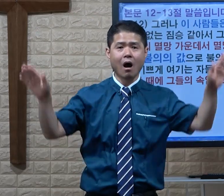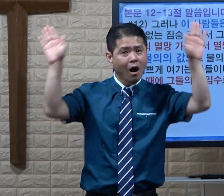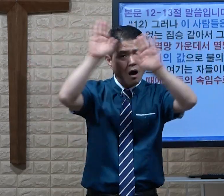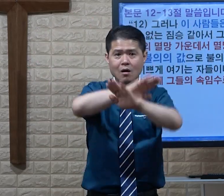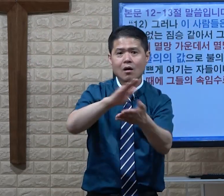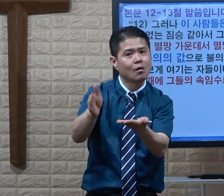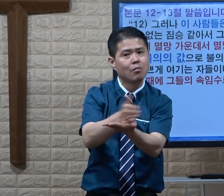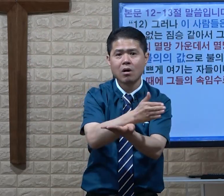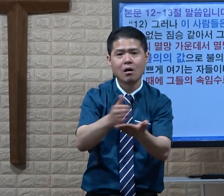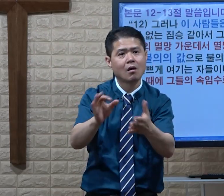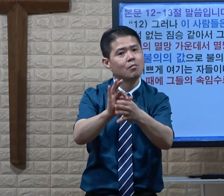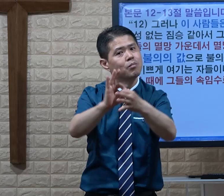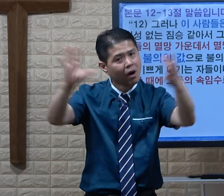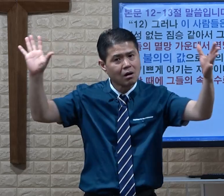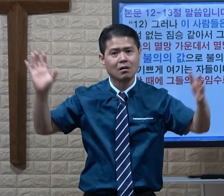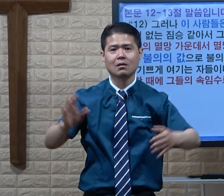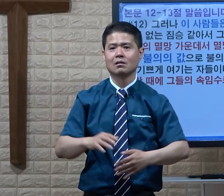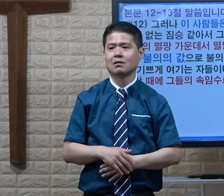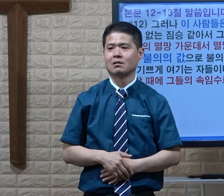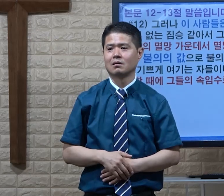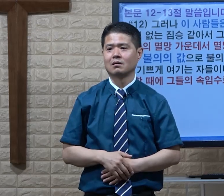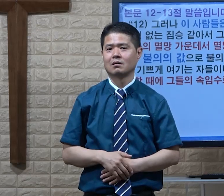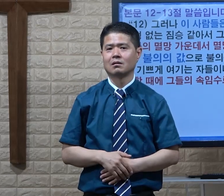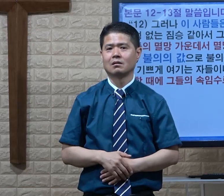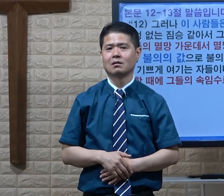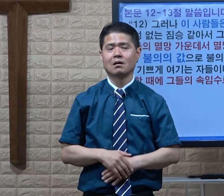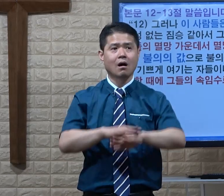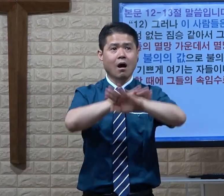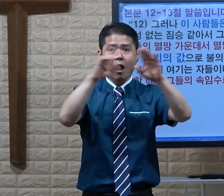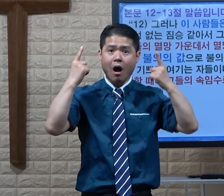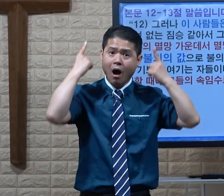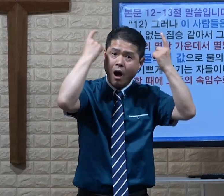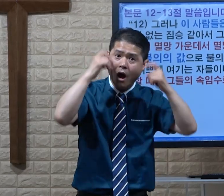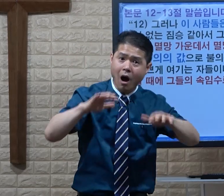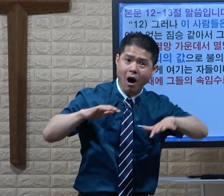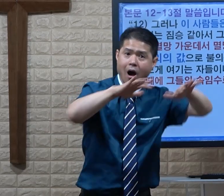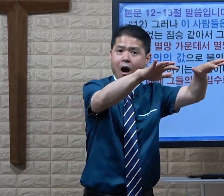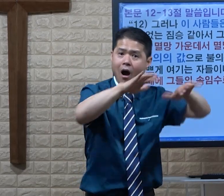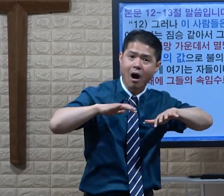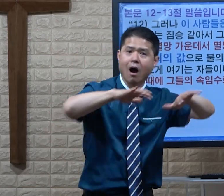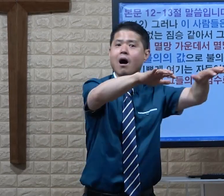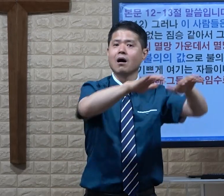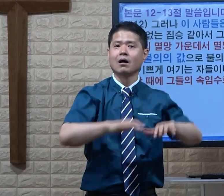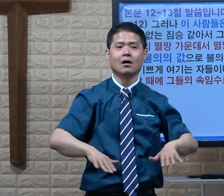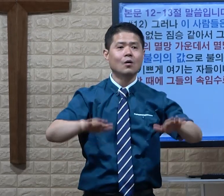취미 유흥을 즐기는 그런 분별력이 없는 사람들이 나타나는 것입니다.